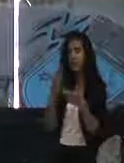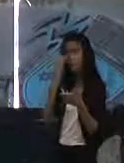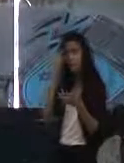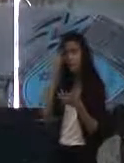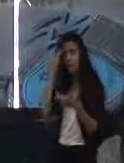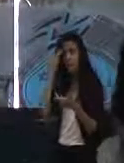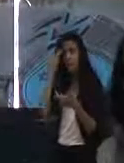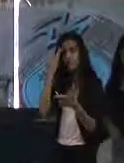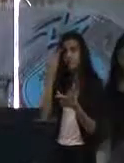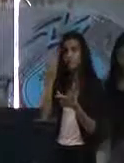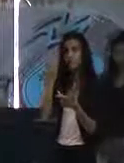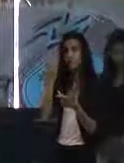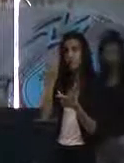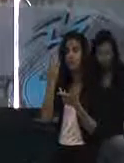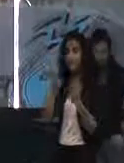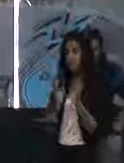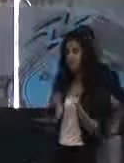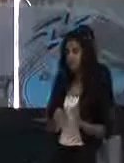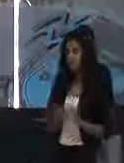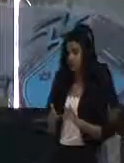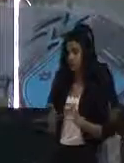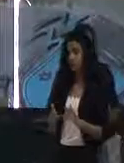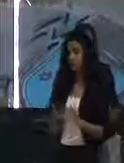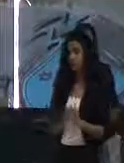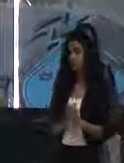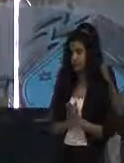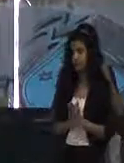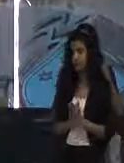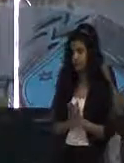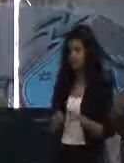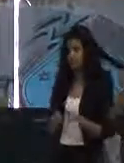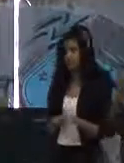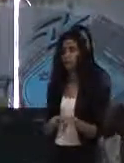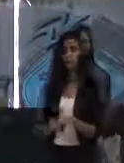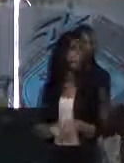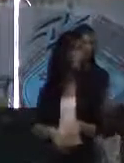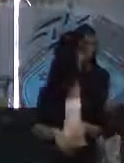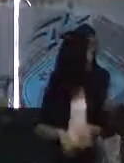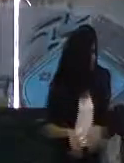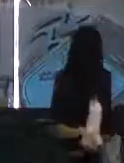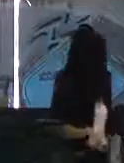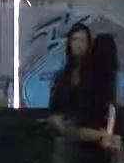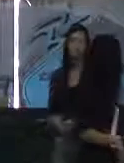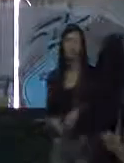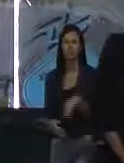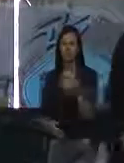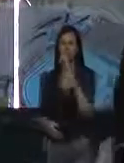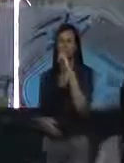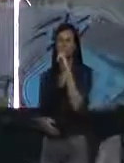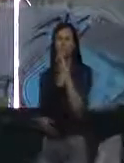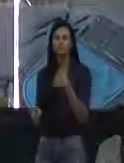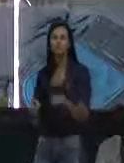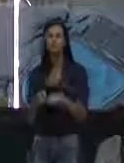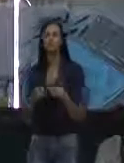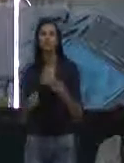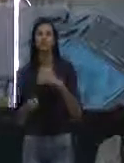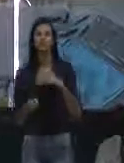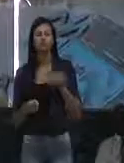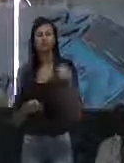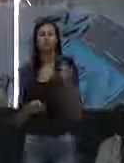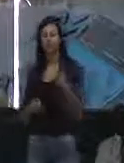Numa outra perspectiva, a inveja também pode ser definida como uma vontade frustrada de possuir os atributos ou qualidade de outro